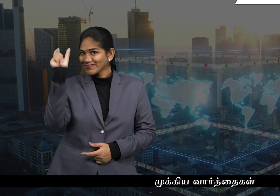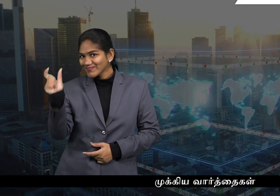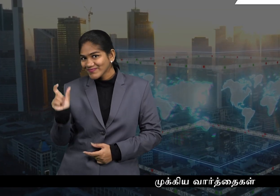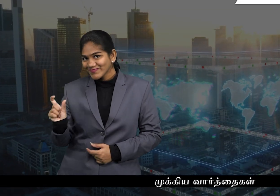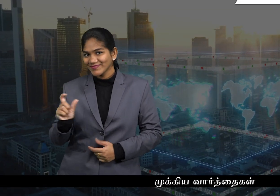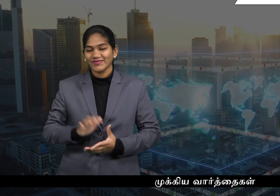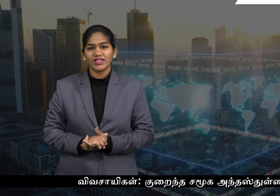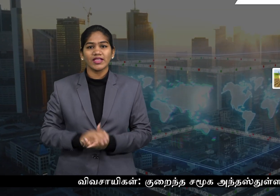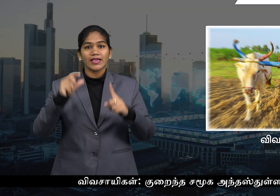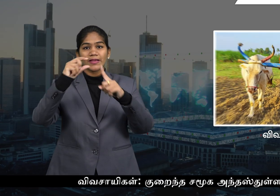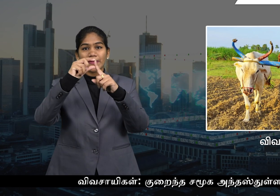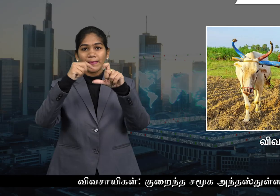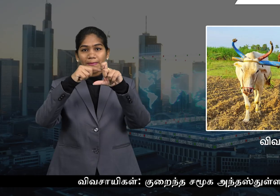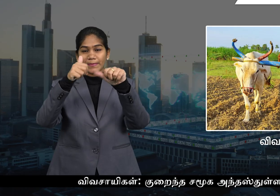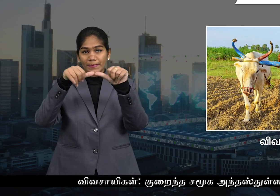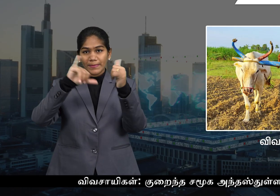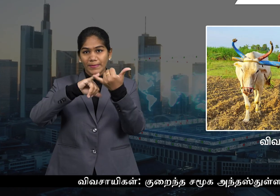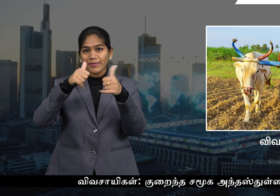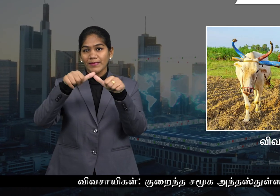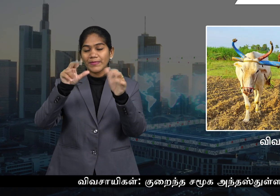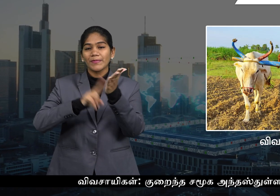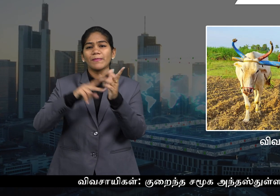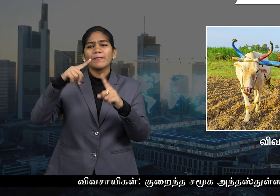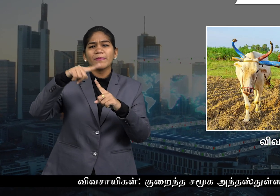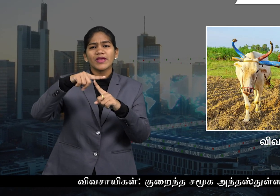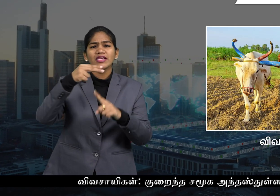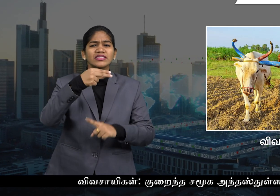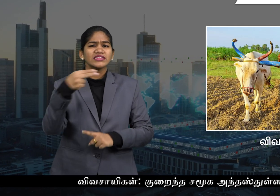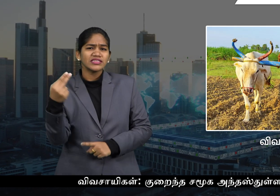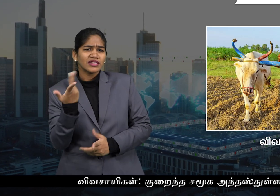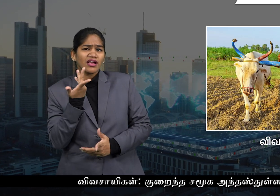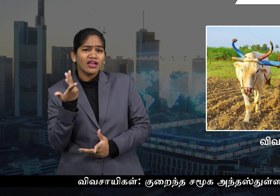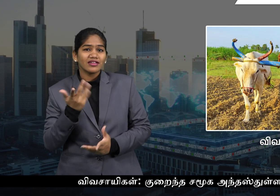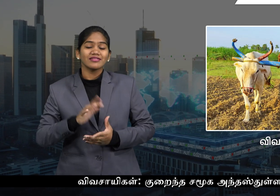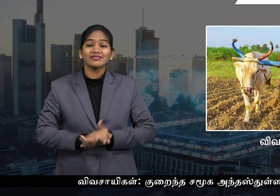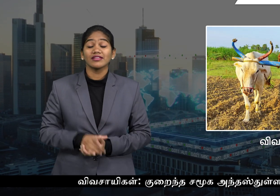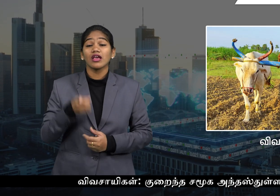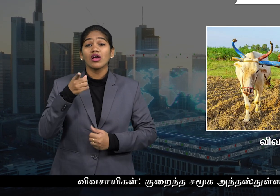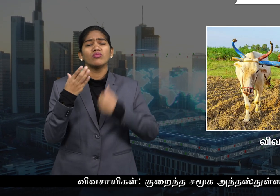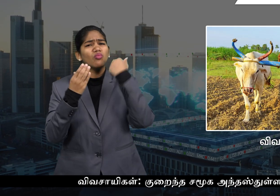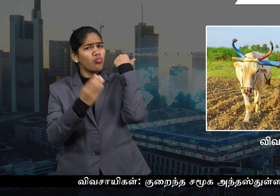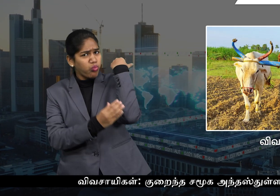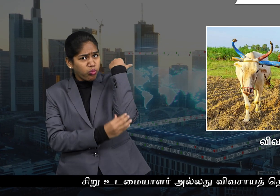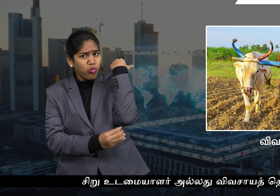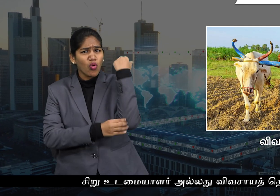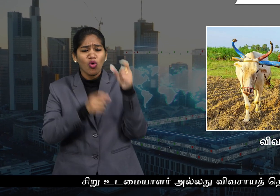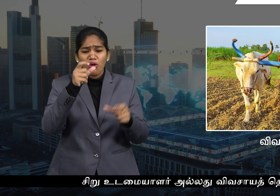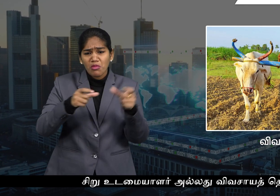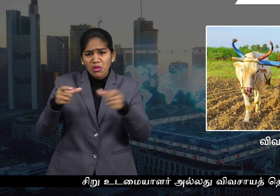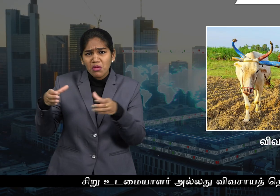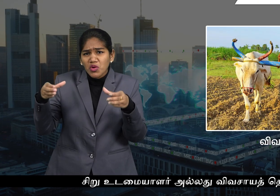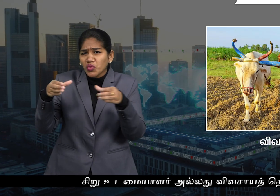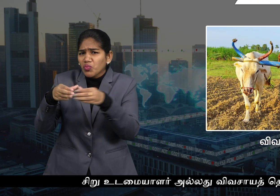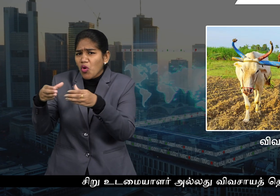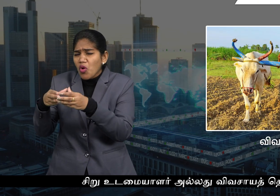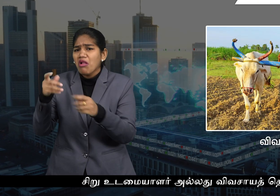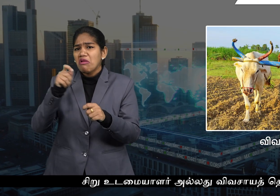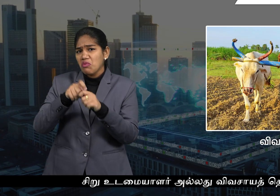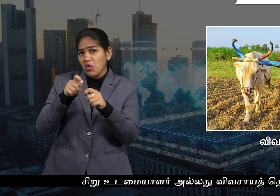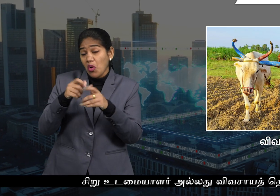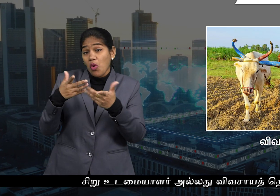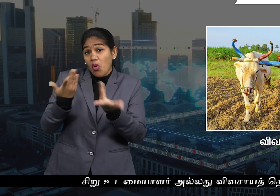முக்கிய வார்த்தைகள்: விவசாயிகள், குறைந்த சமூக அந்தஸ்துள்ள ஒரு ஏழை சிறு உடைமையாளர்